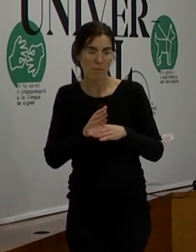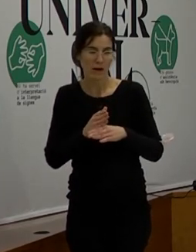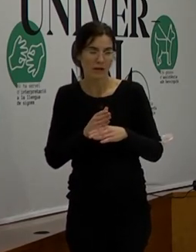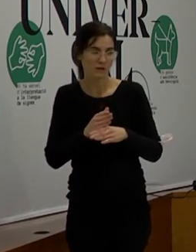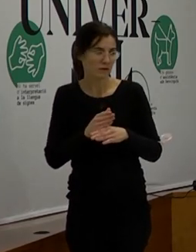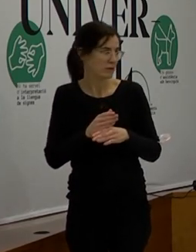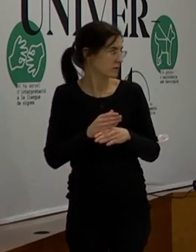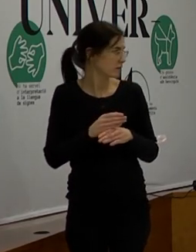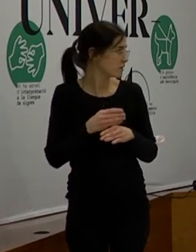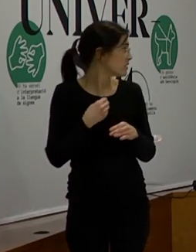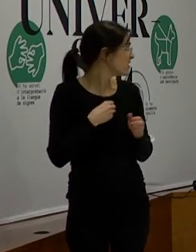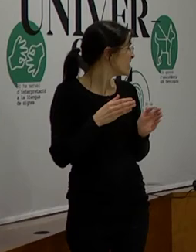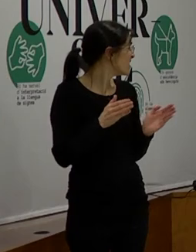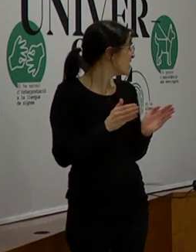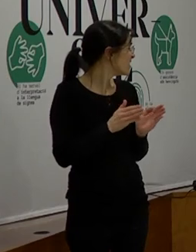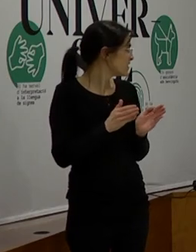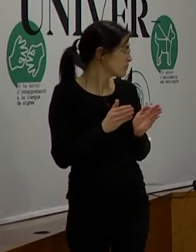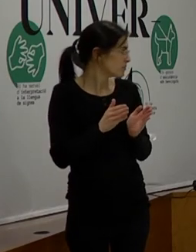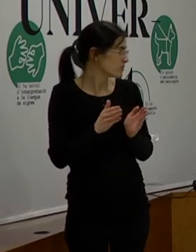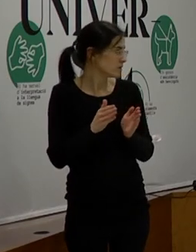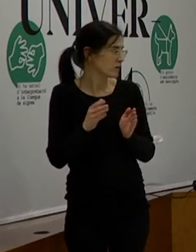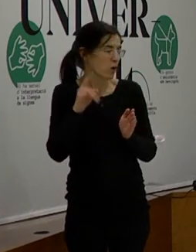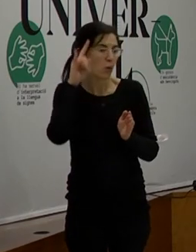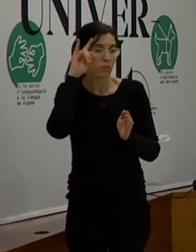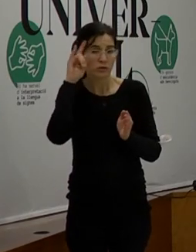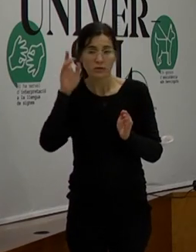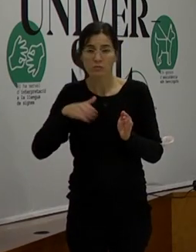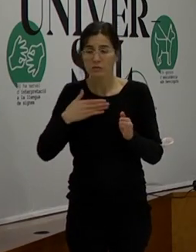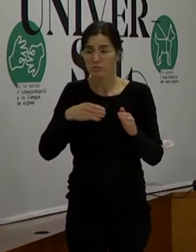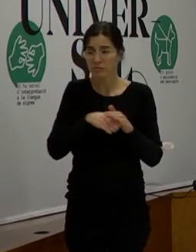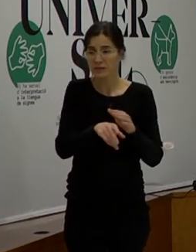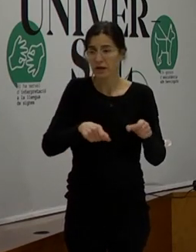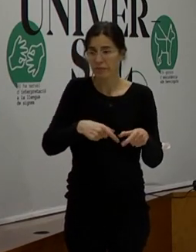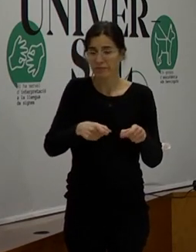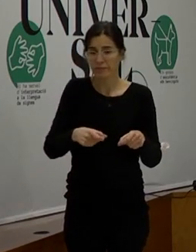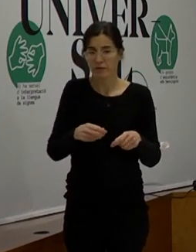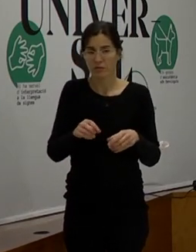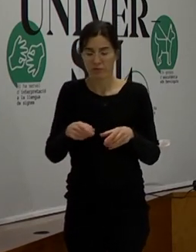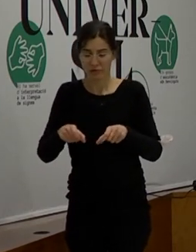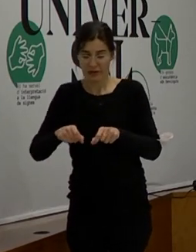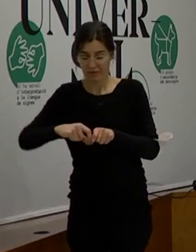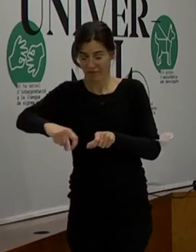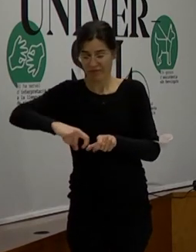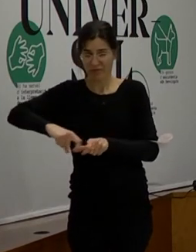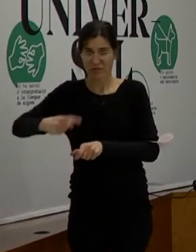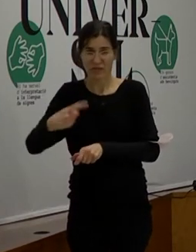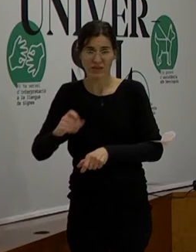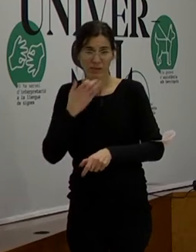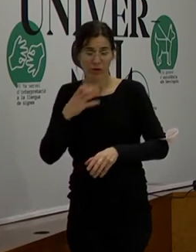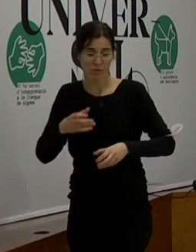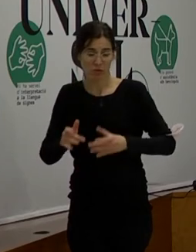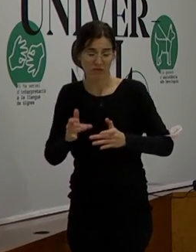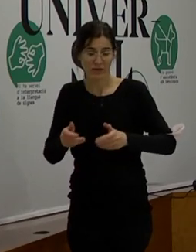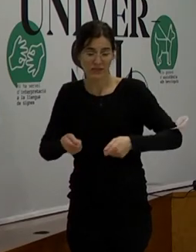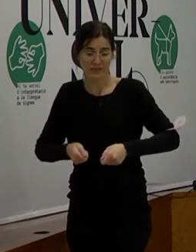van posar més petitet per si tu vols passar, doncs passes per aquest sense tenir que ficar les rodes dels cotxets dels nens i